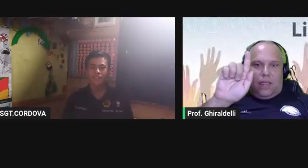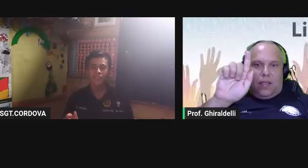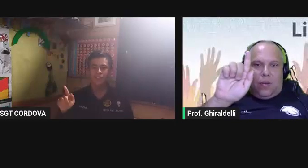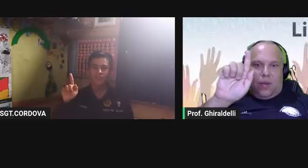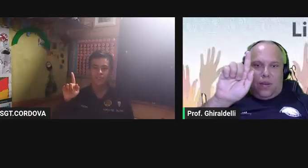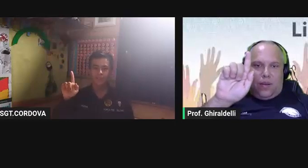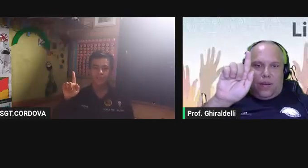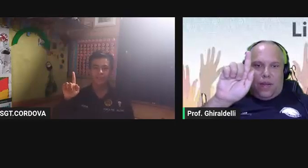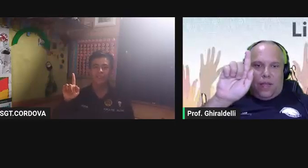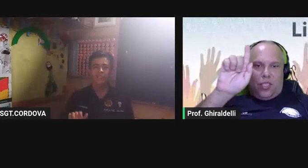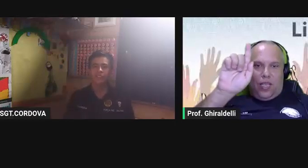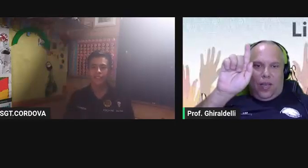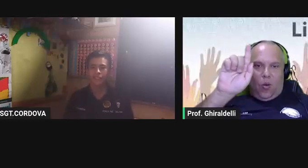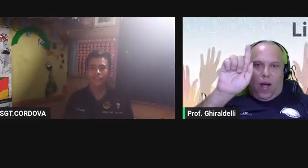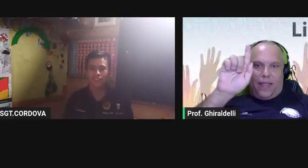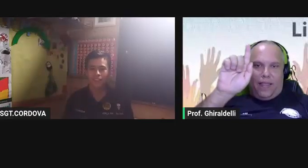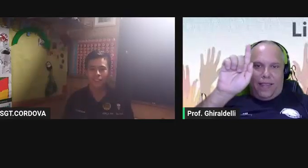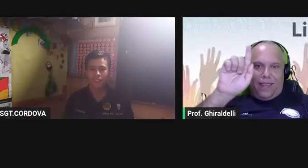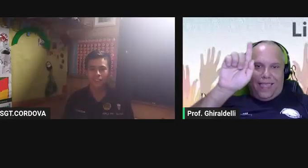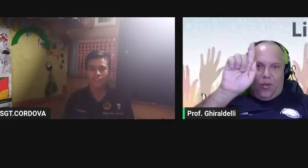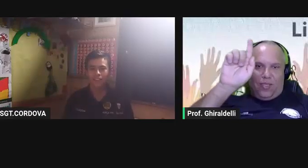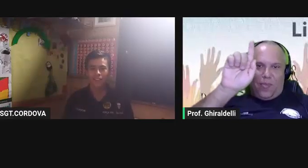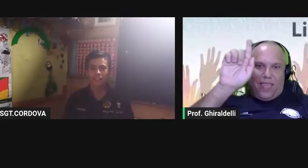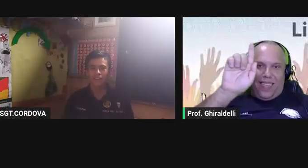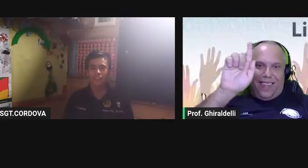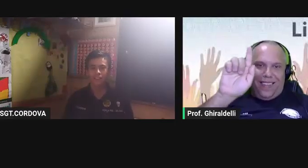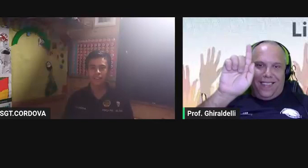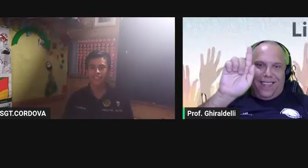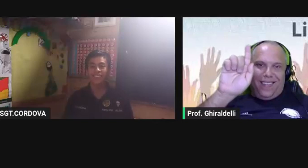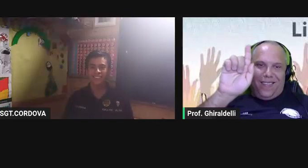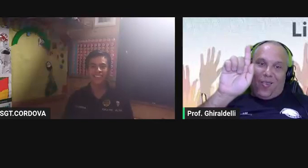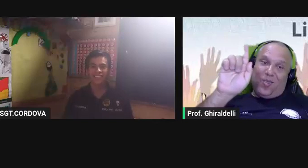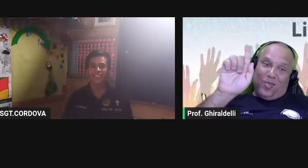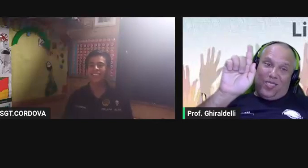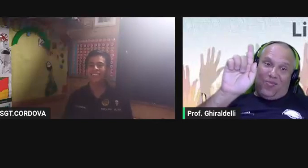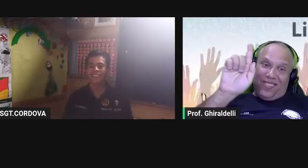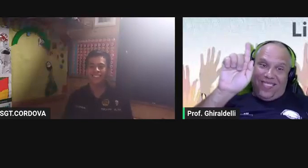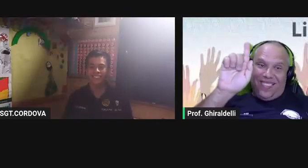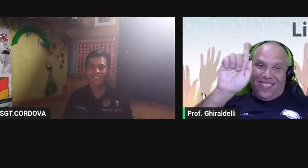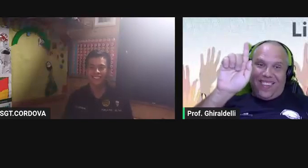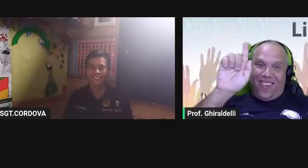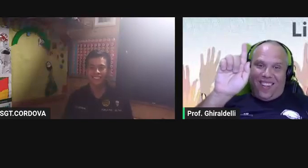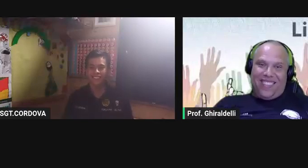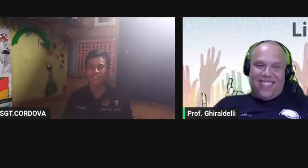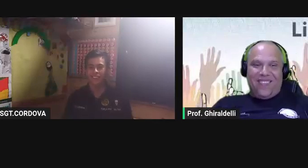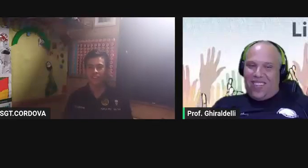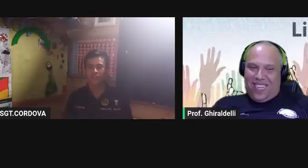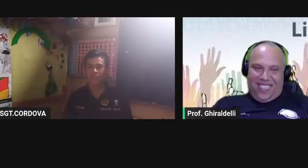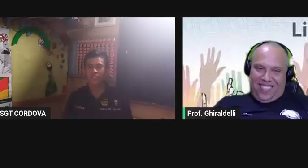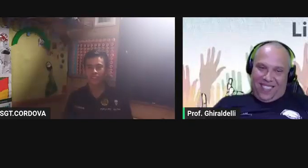Interessantíssimo. G, God. Deus também, né? É outro tipo. God. Mas, se for